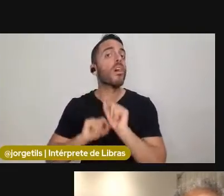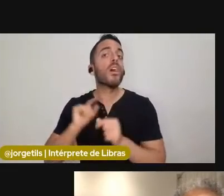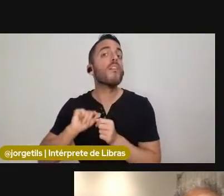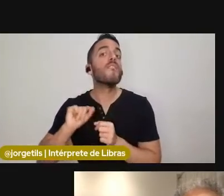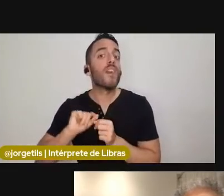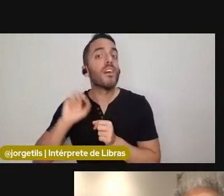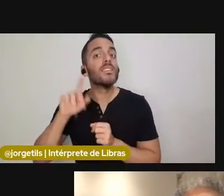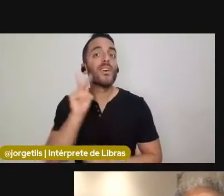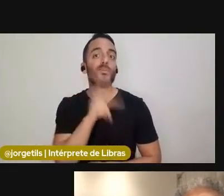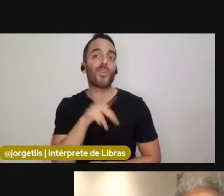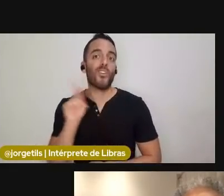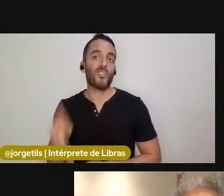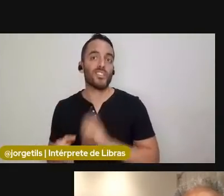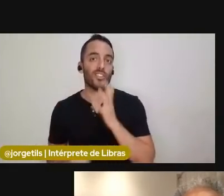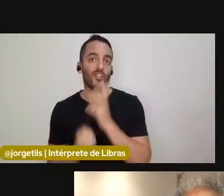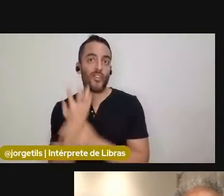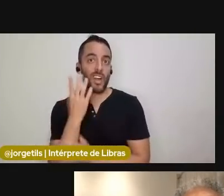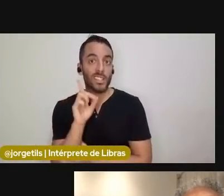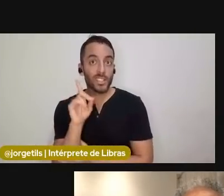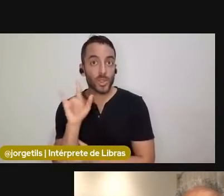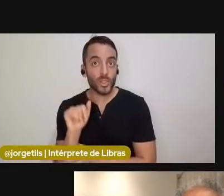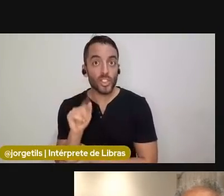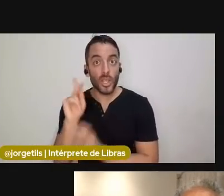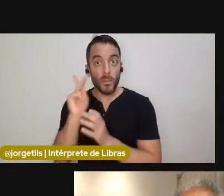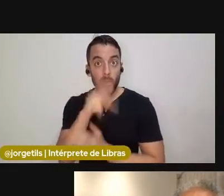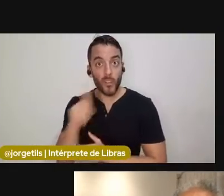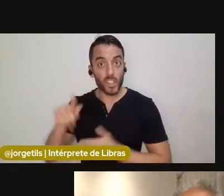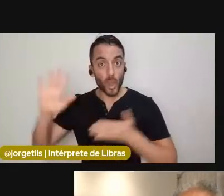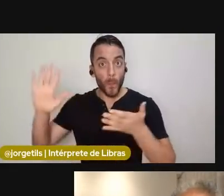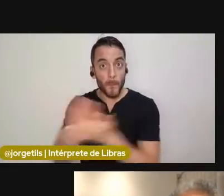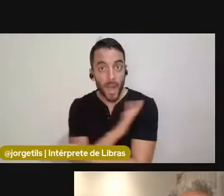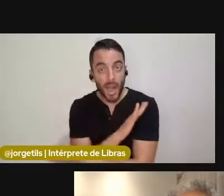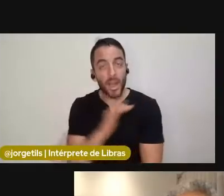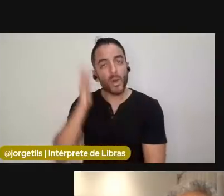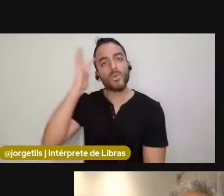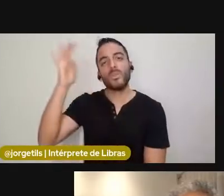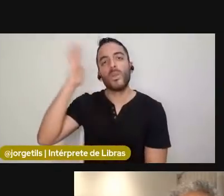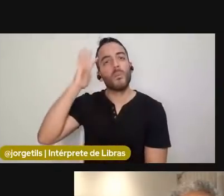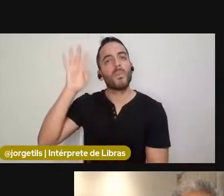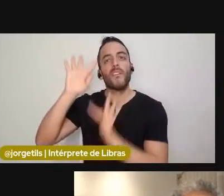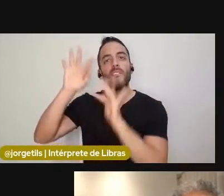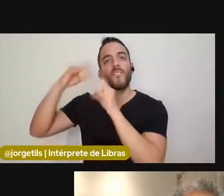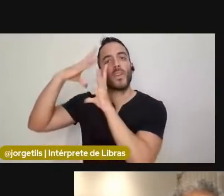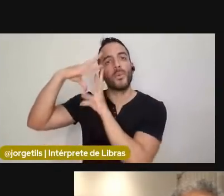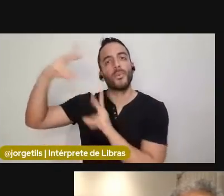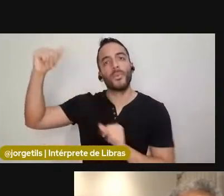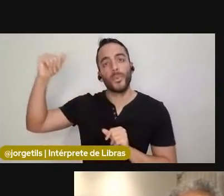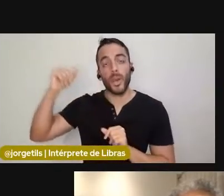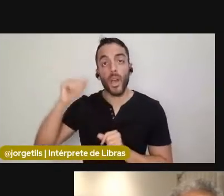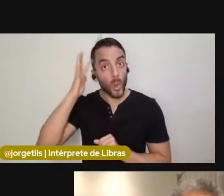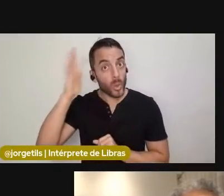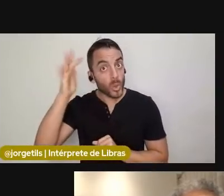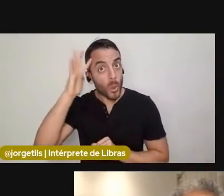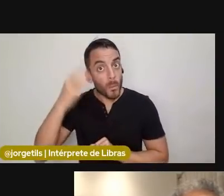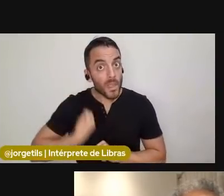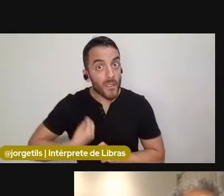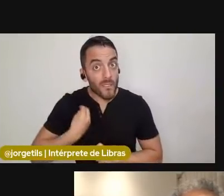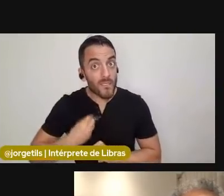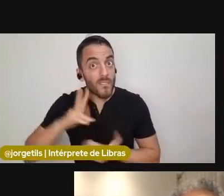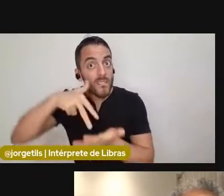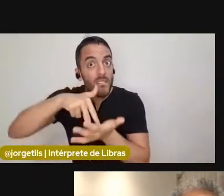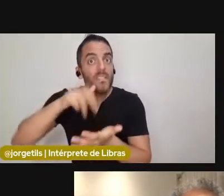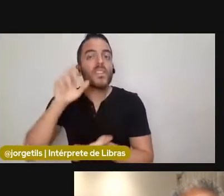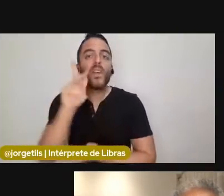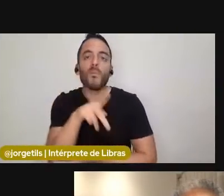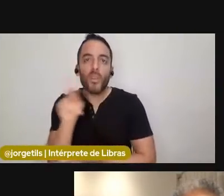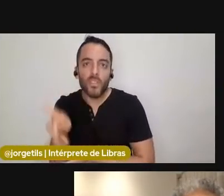professor. O dia que acabarem os professores, a utopia vai morrer. Quem faz a utopia se tornar realidade é o professor, é o